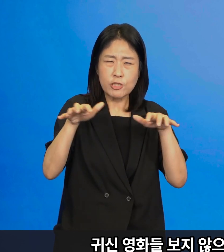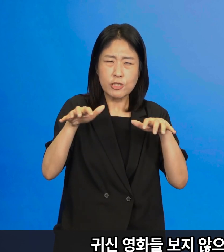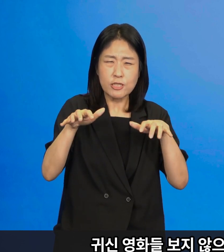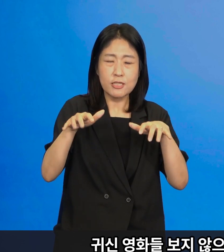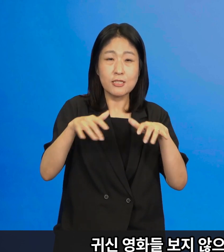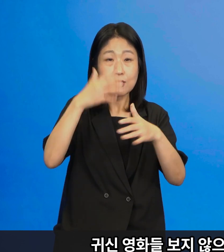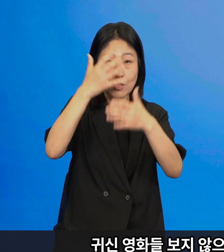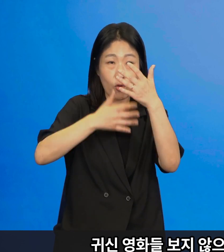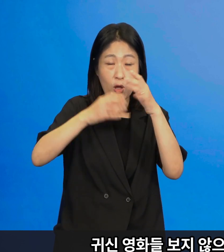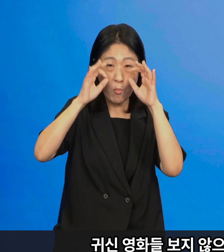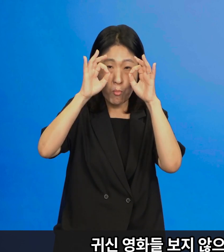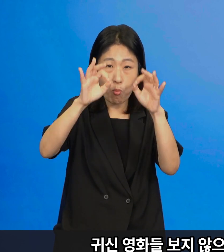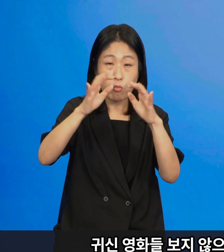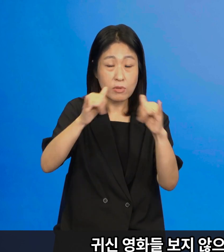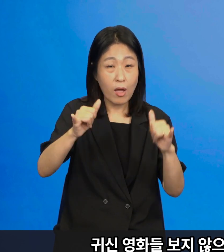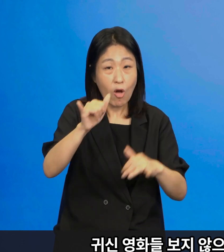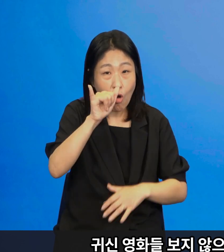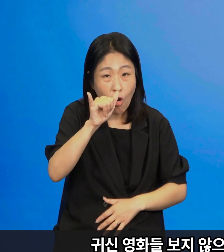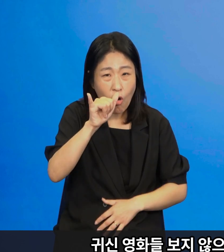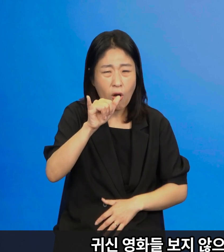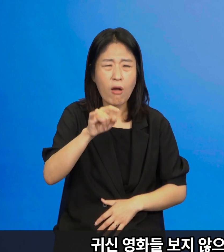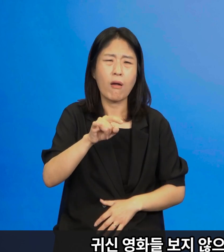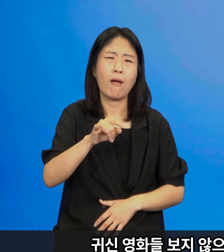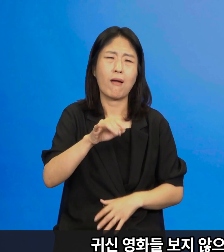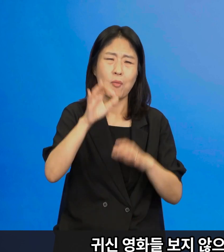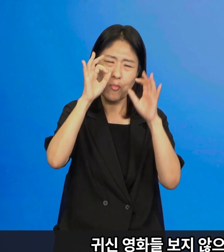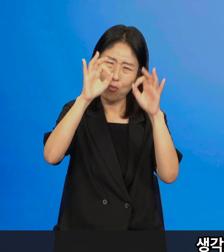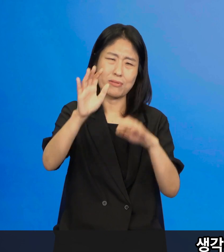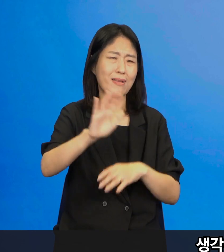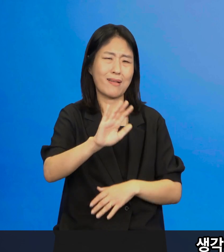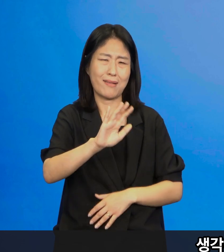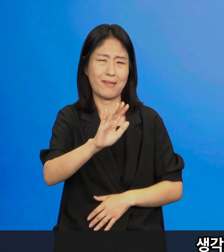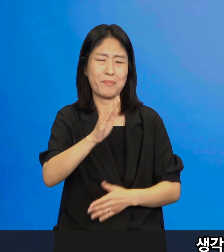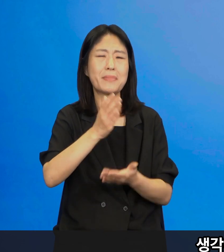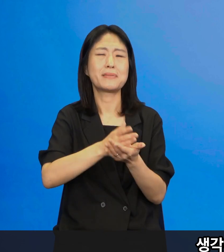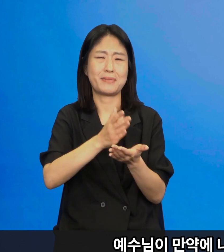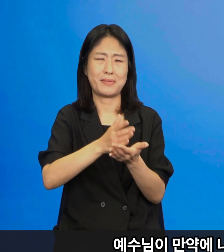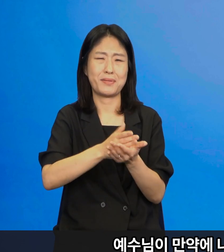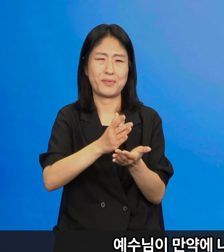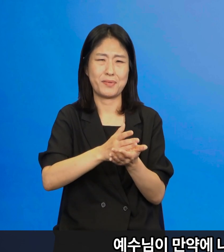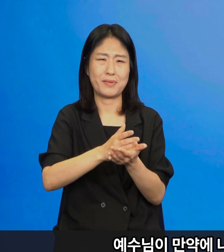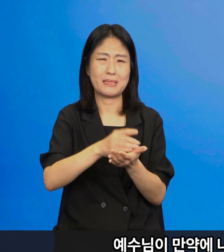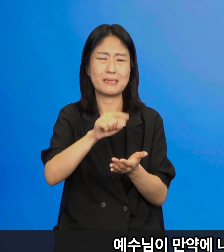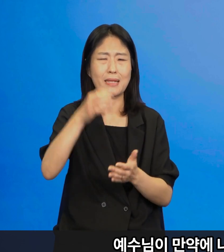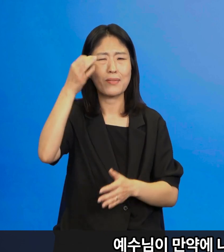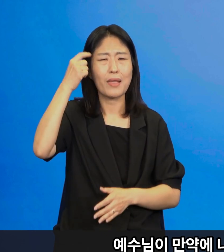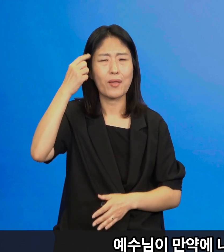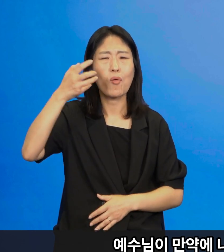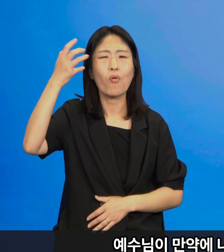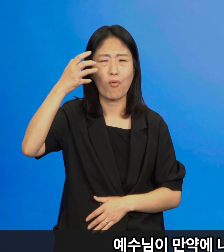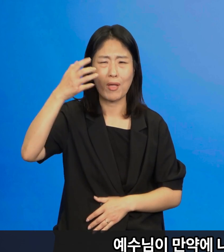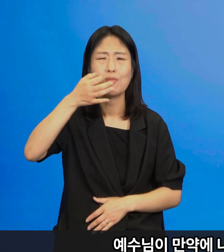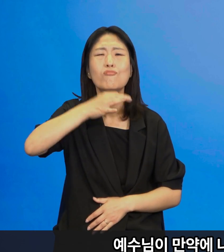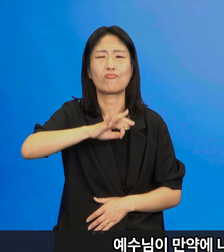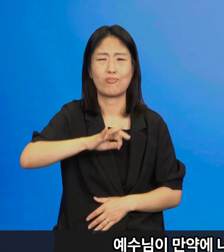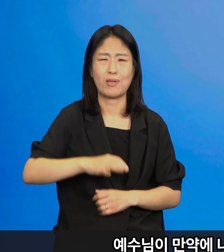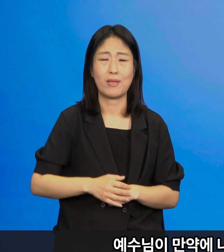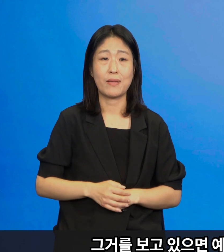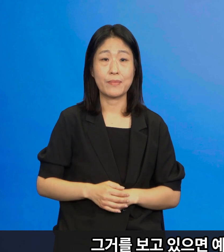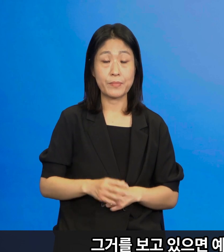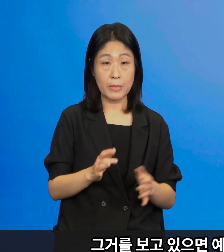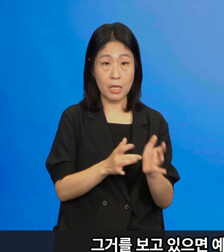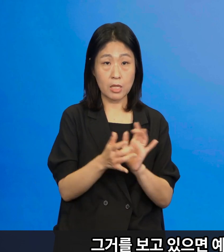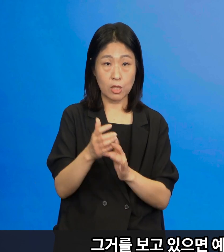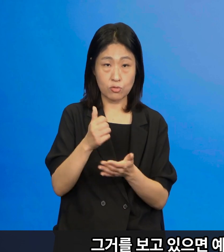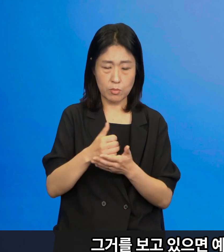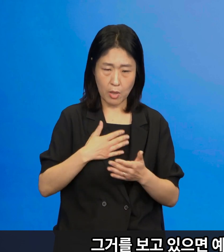영화들 보지 않으시는 것이 영에 좋겠습니다. 생각해 보세요. 예수님이 만약에 나랑 항상 함께 하시는데